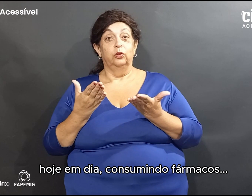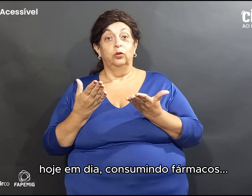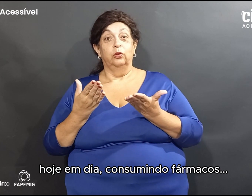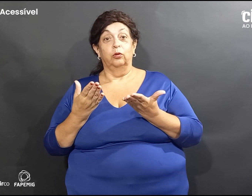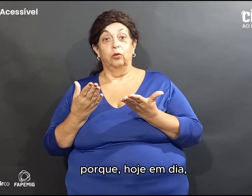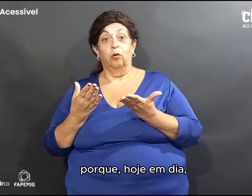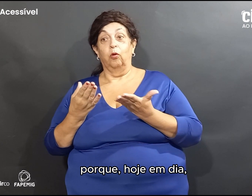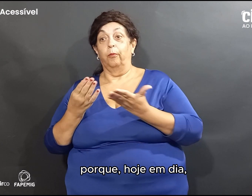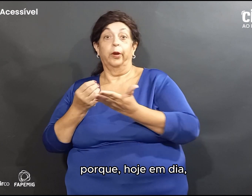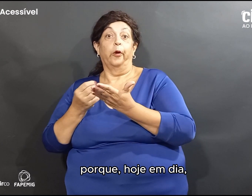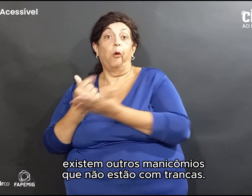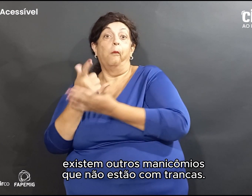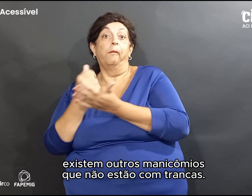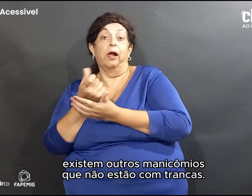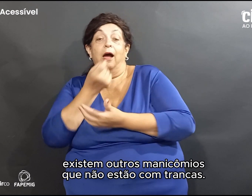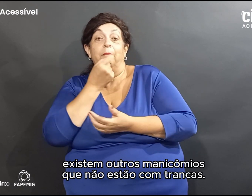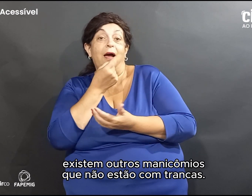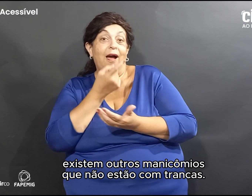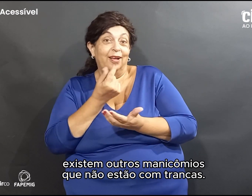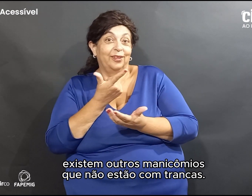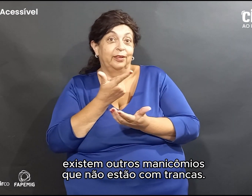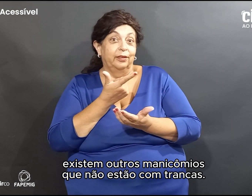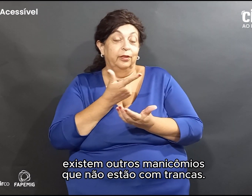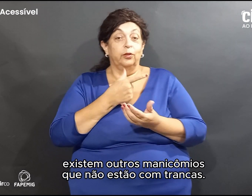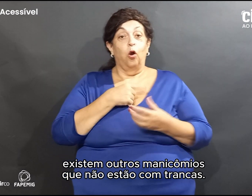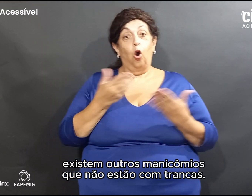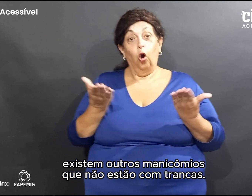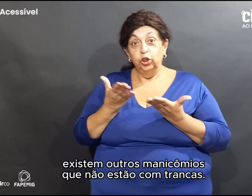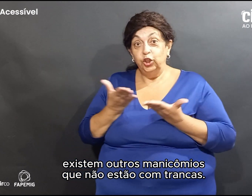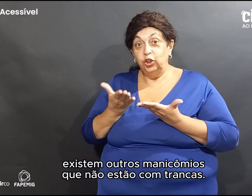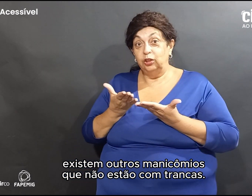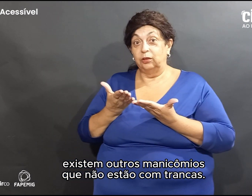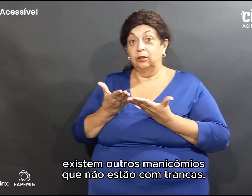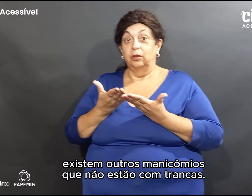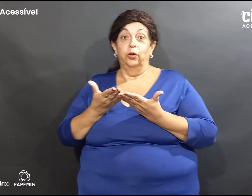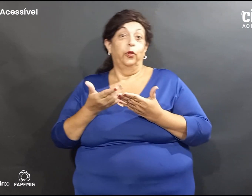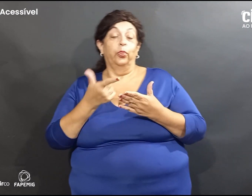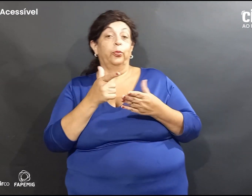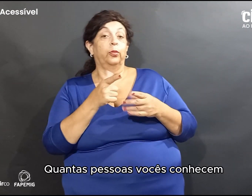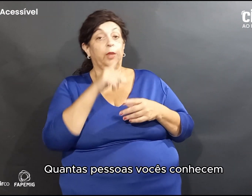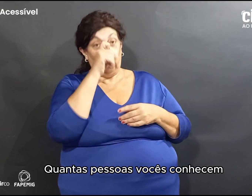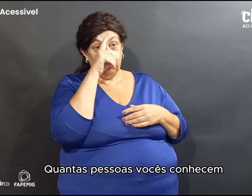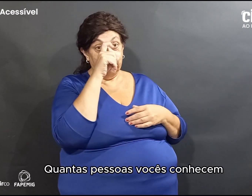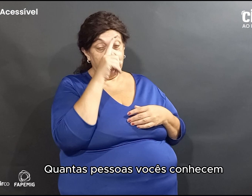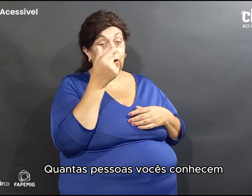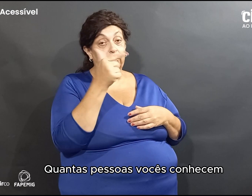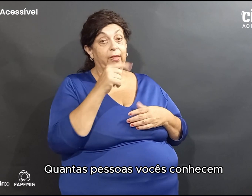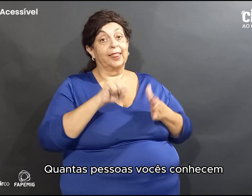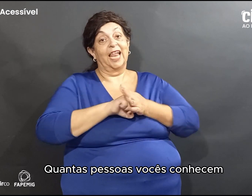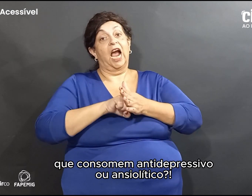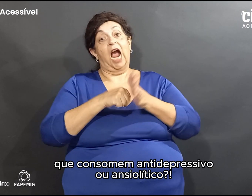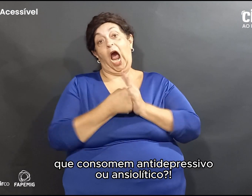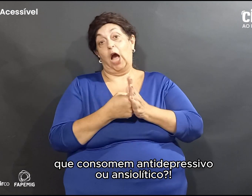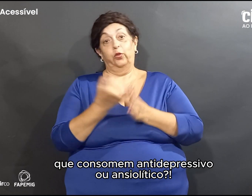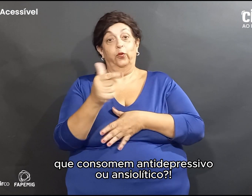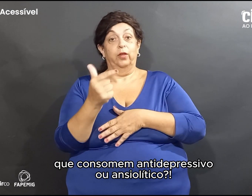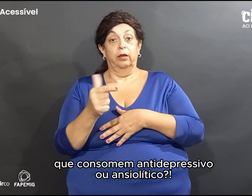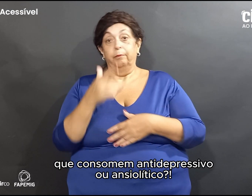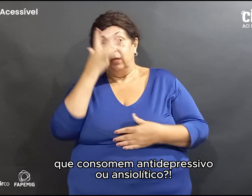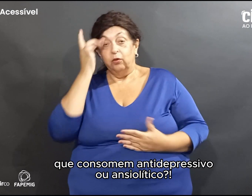fármacos, porque hoje em dia existem outros manicômios que não estão com trancas, né? Quantas pessoas vocês conhecem que consomem